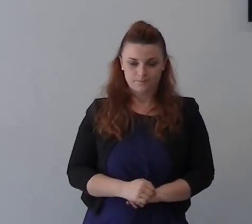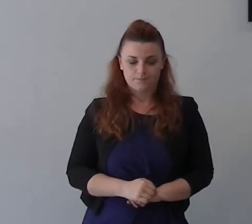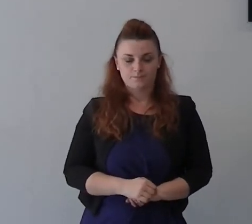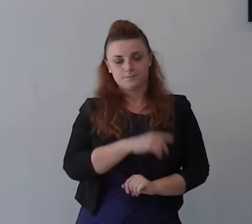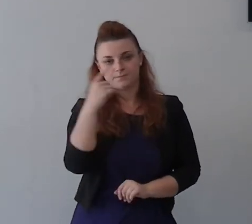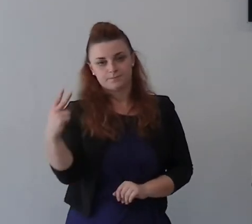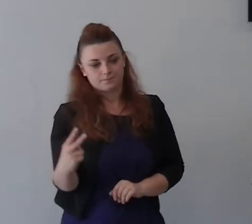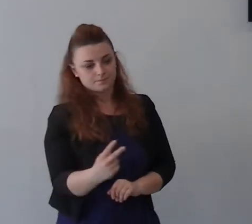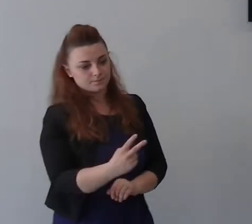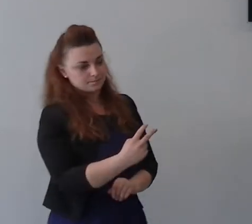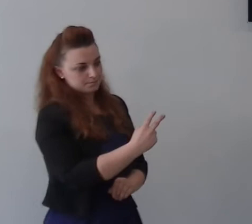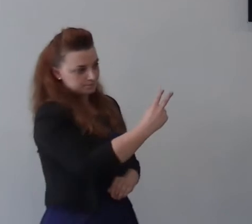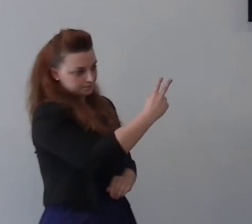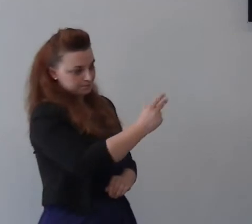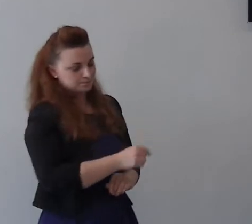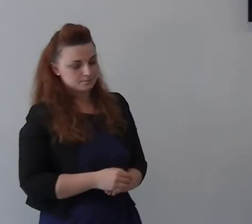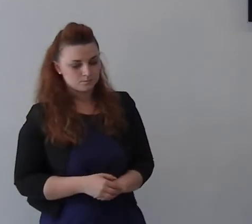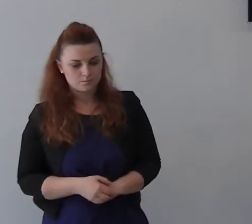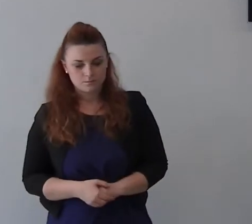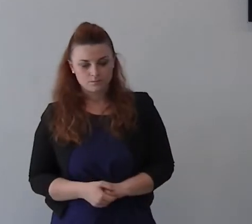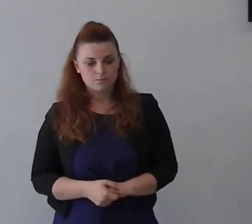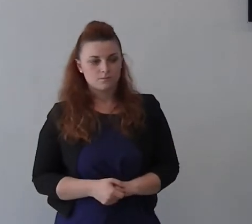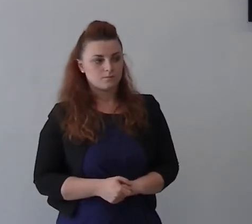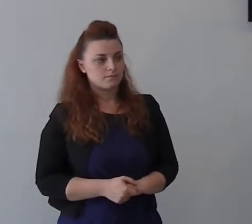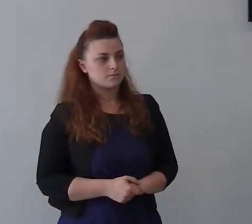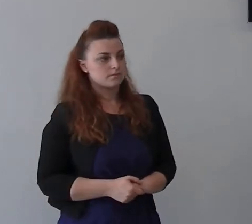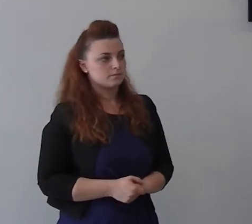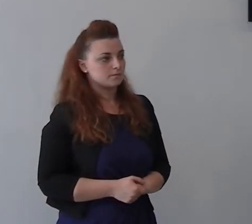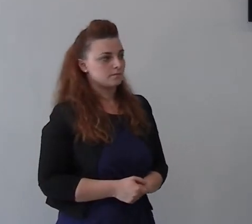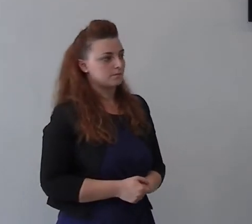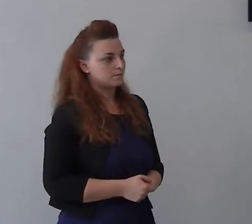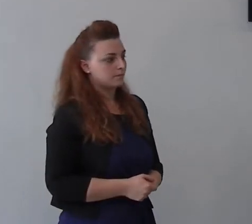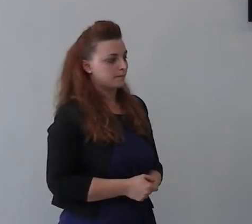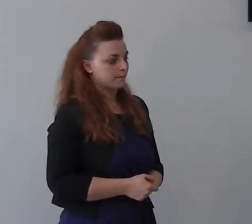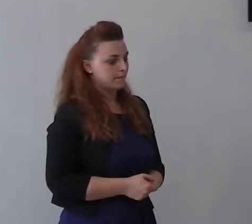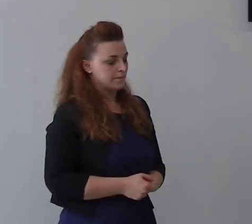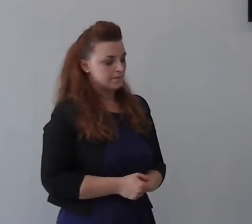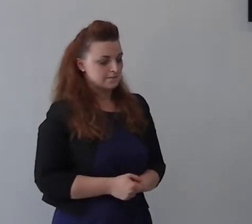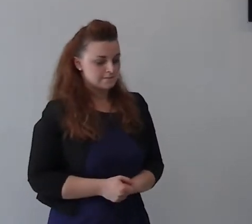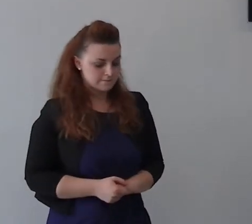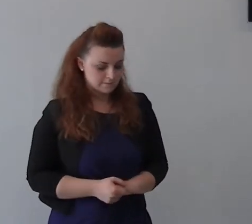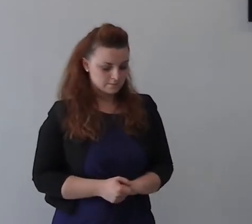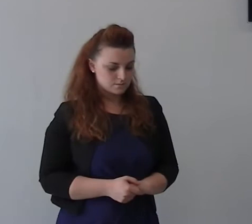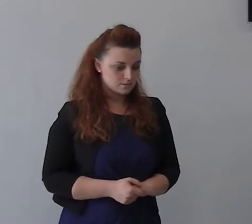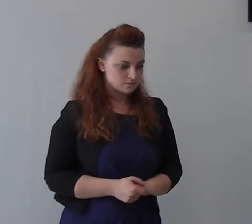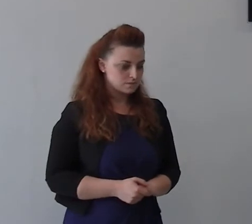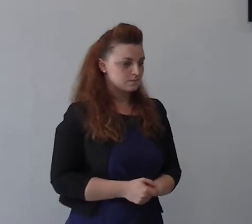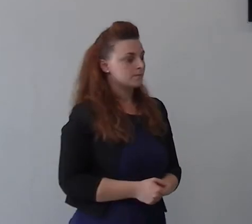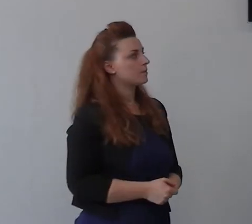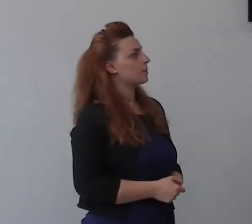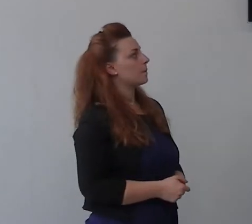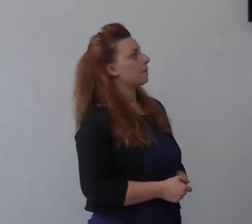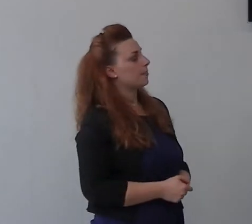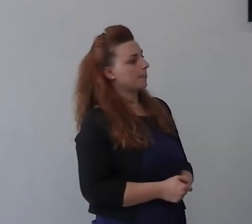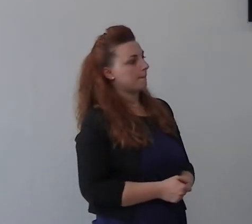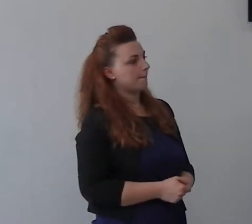Romani 10:9. Perché se con la bocca avrai confessato Gesù come Signore e avrai creduto con il